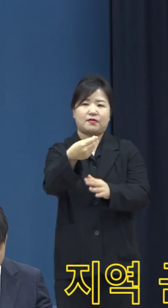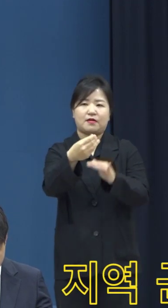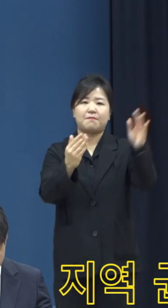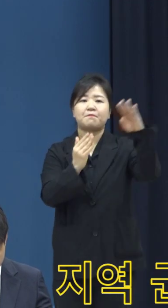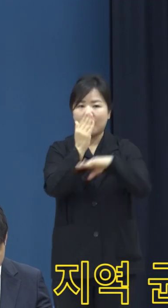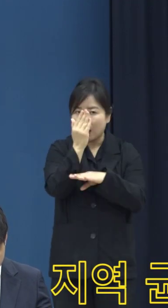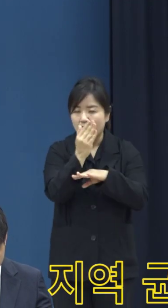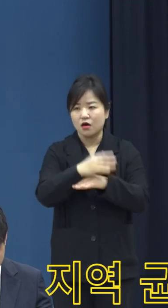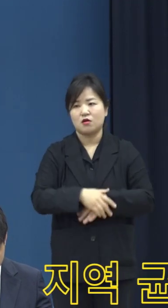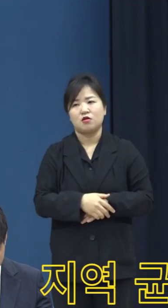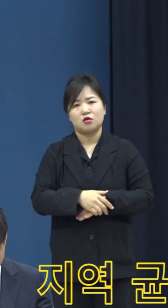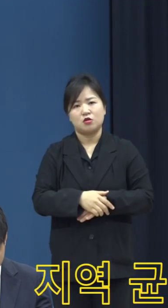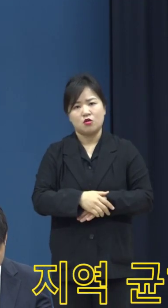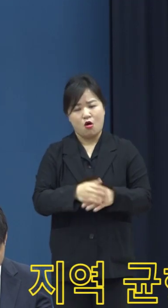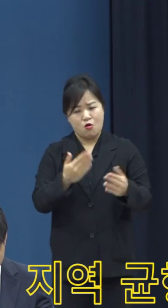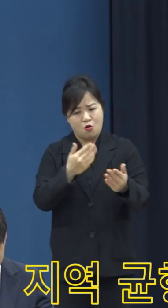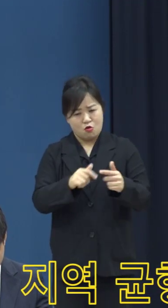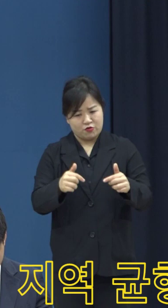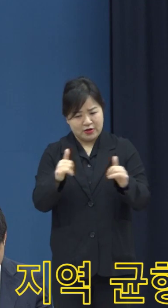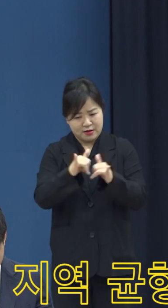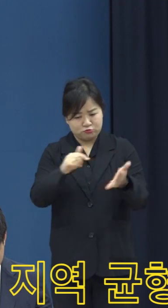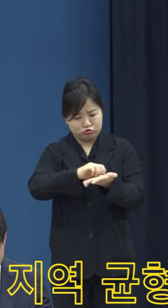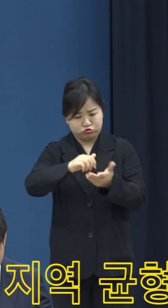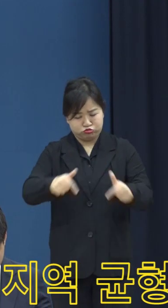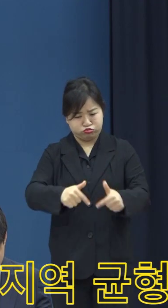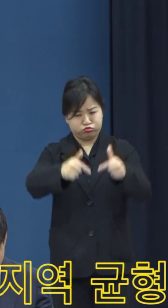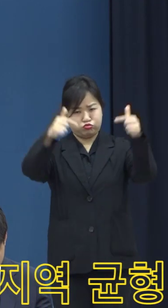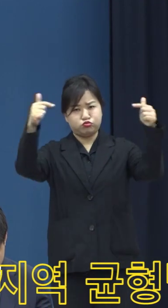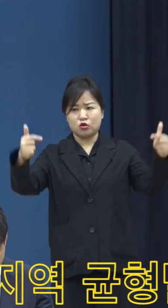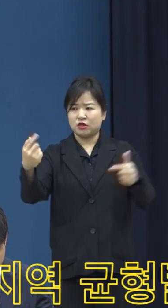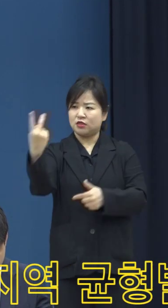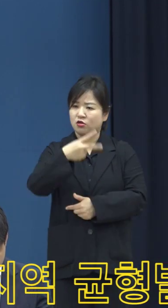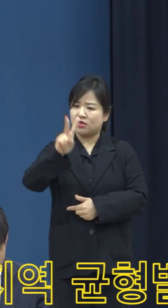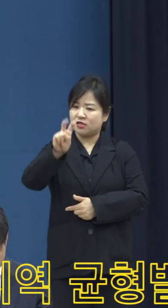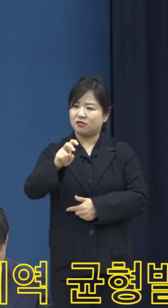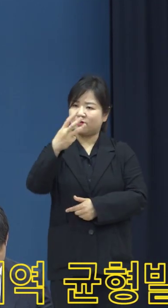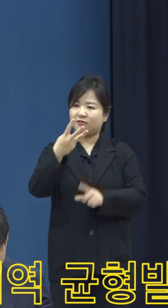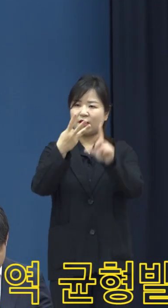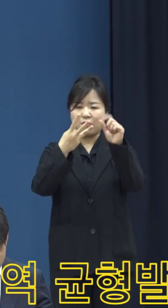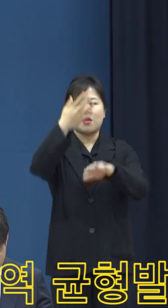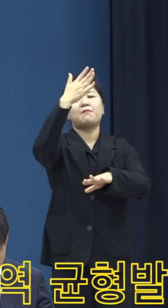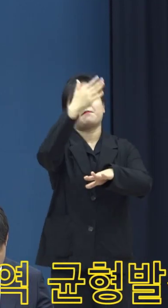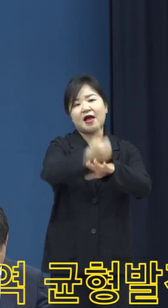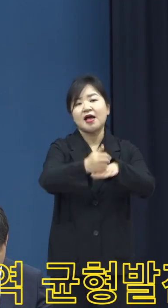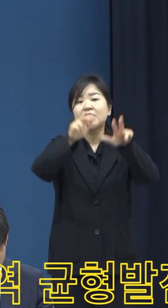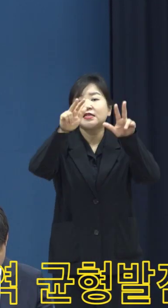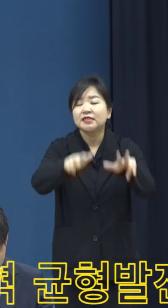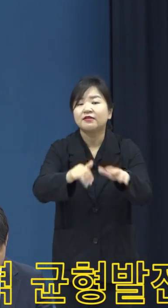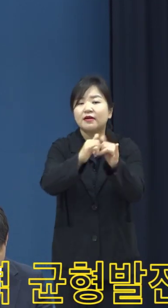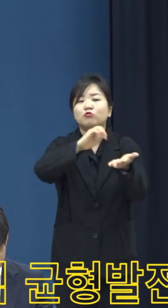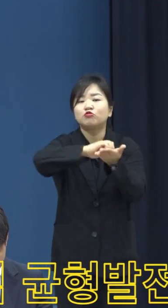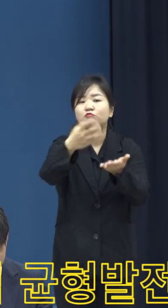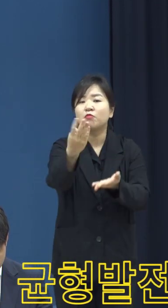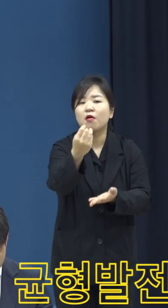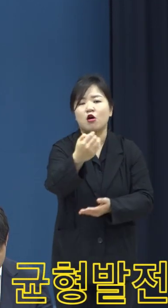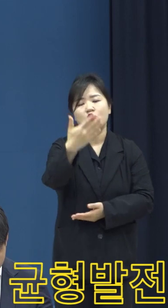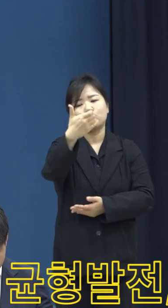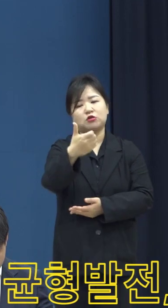그러다가 인구가 쭉 증가해서 지난 2023년도 3월 말 현재 우리 화성시 인구는